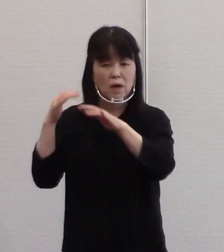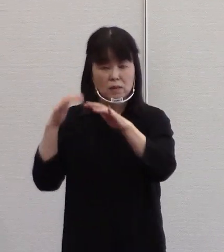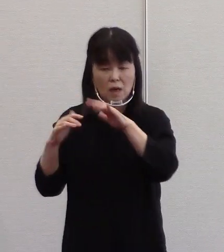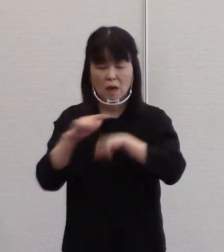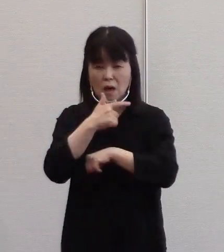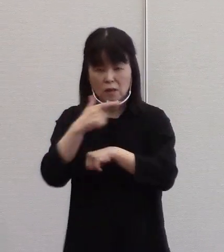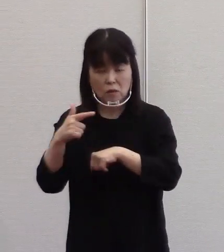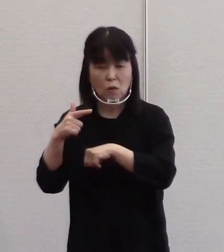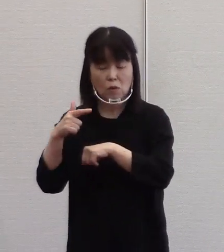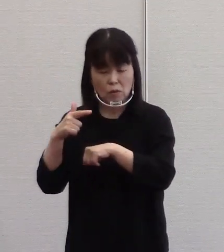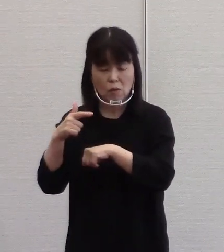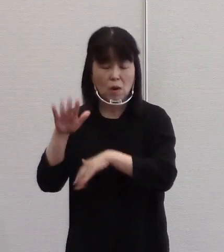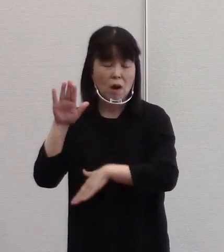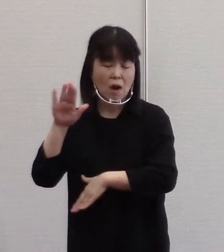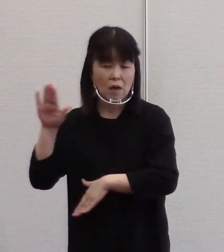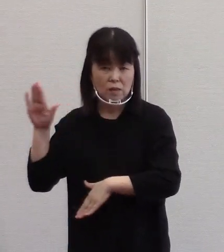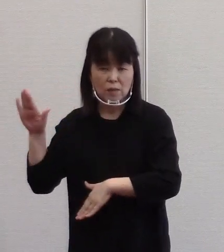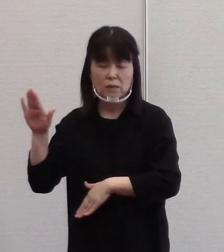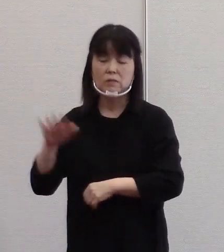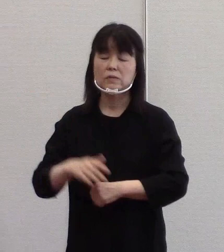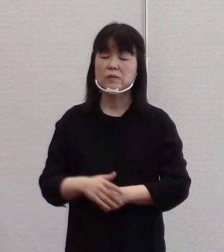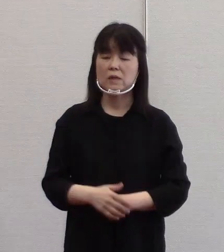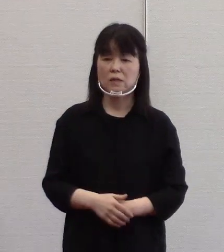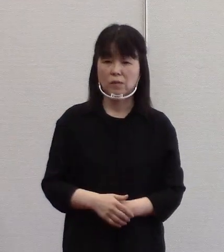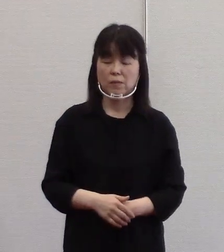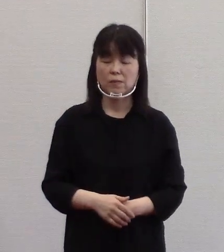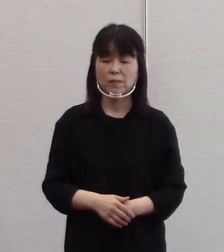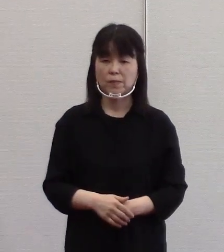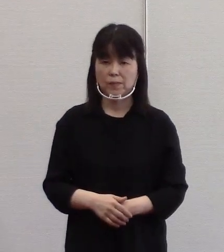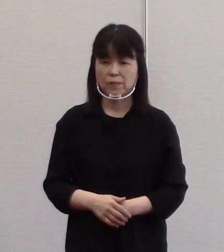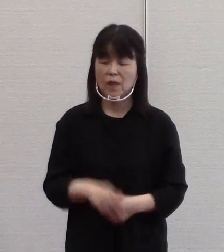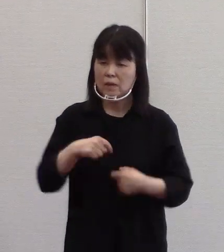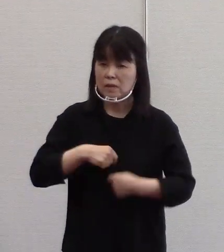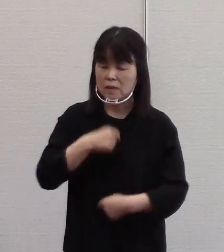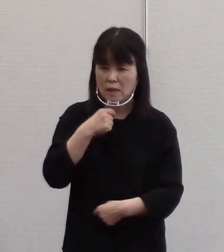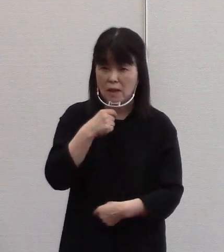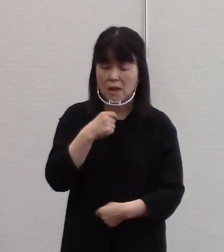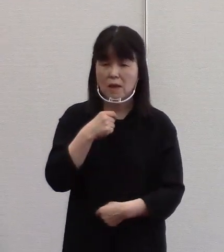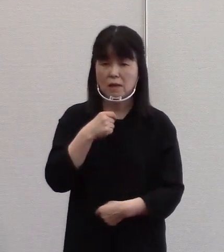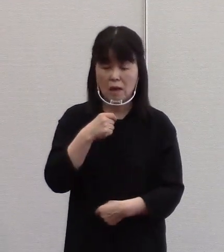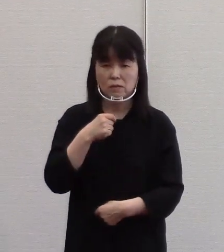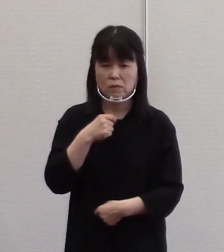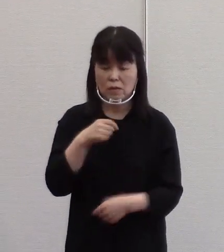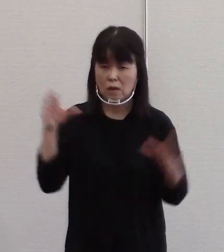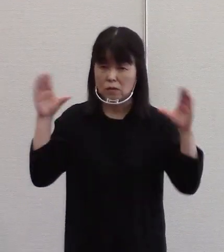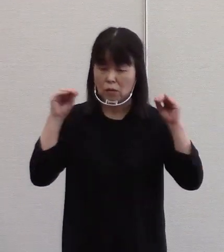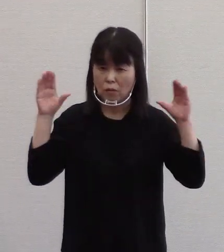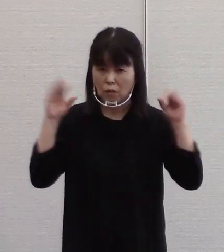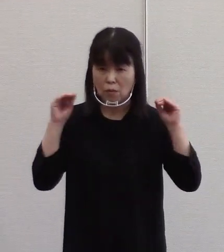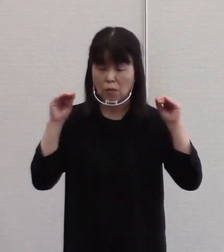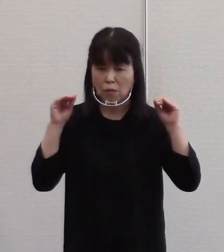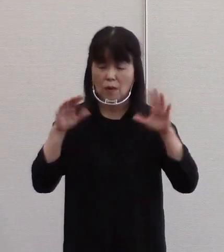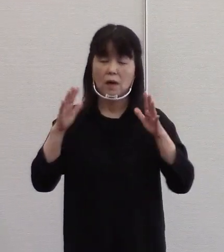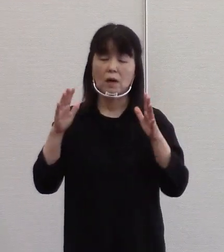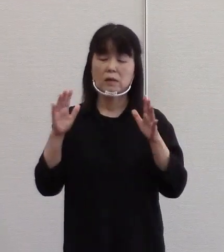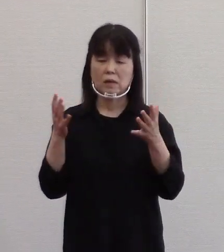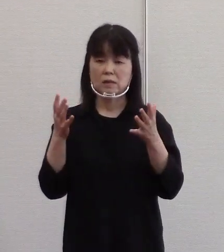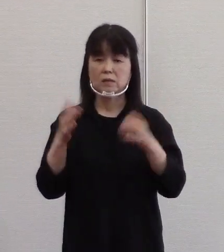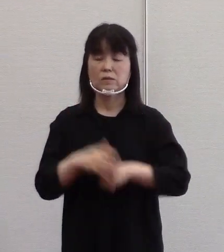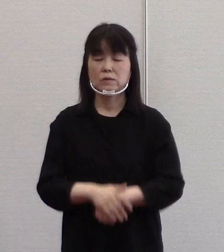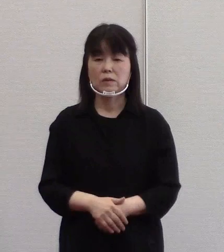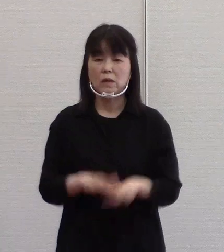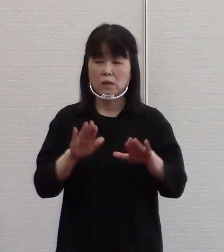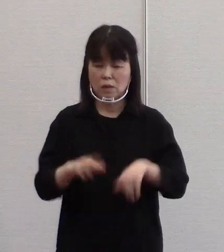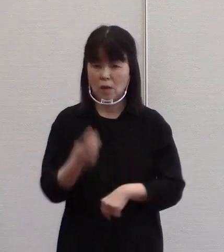ども、その辺のことについては正確な話は伺っておりません。 調査